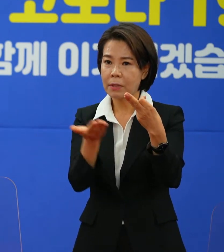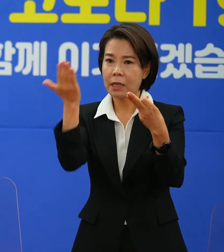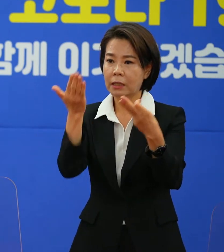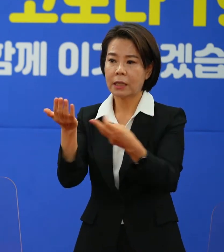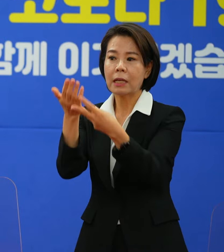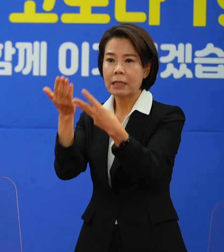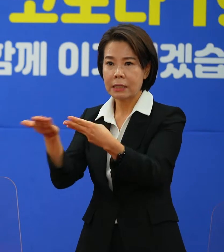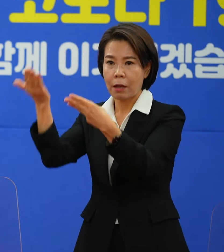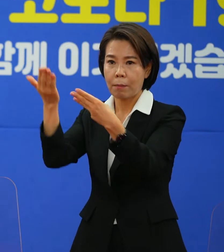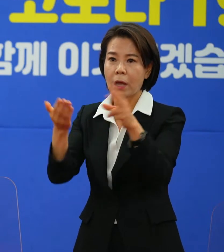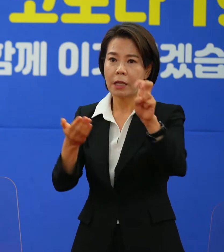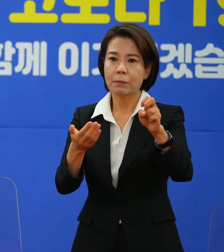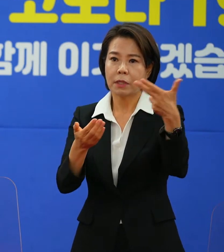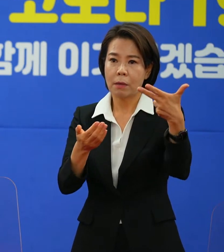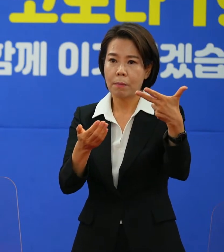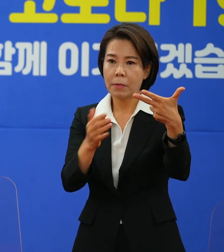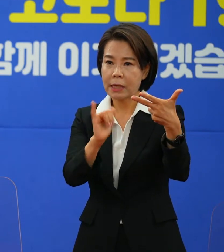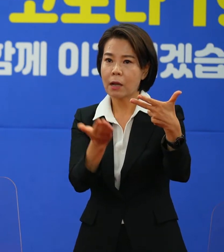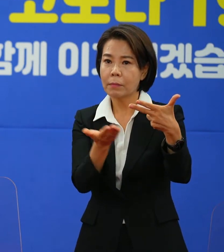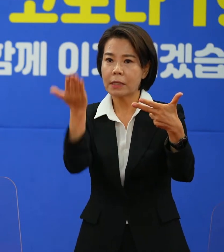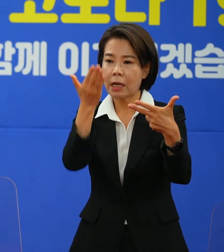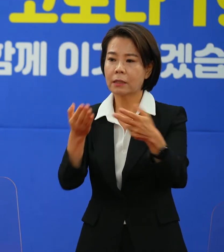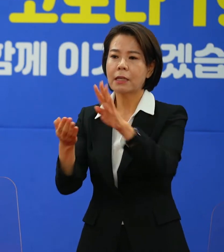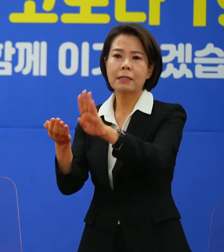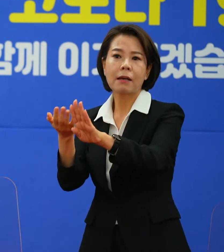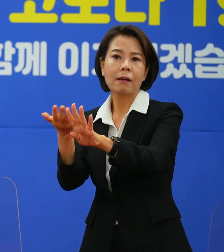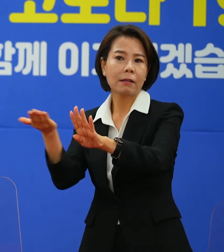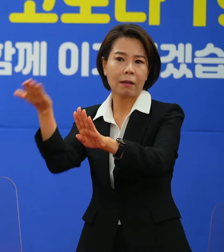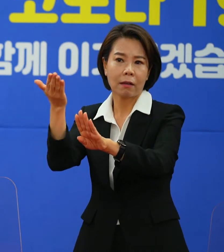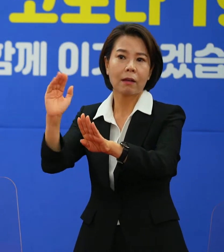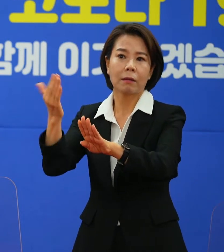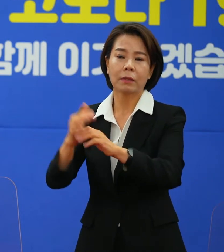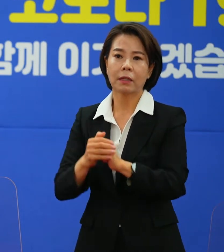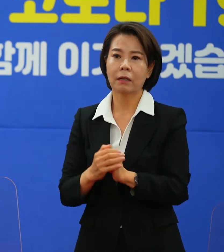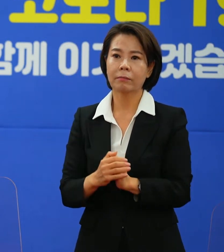3단계, 27명 이상은 4단계가 적용됩니다.